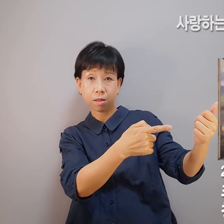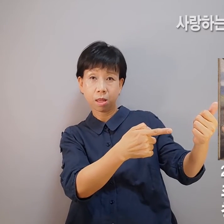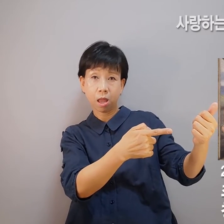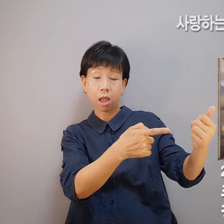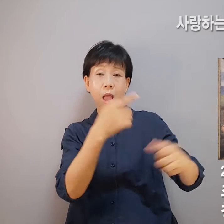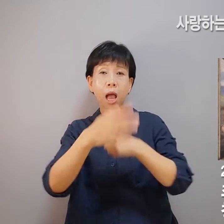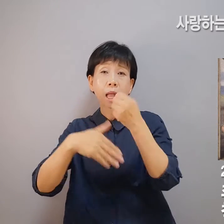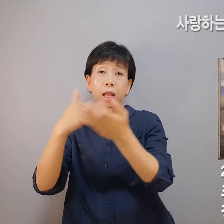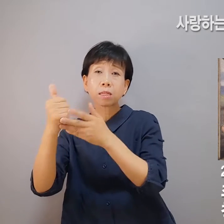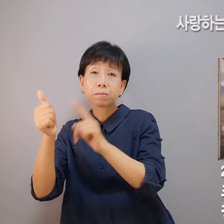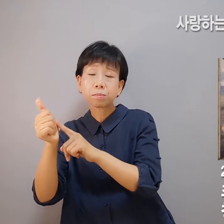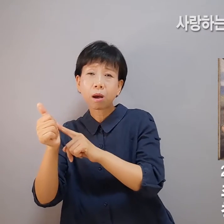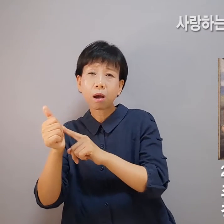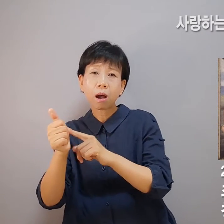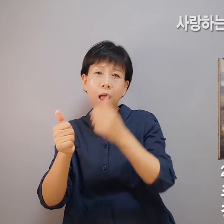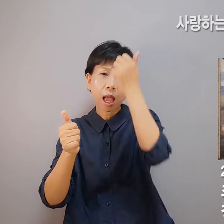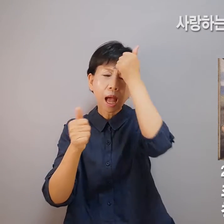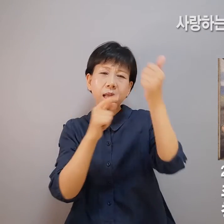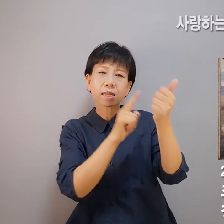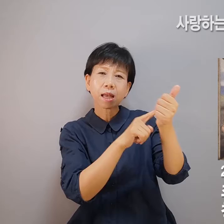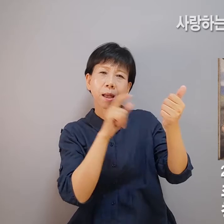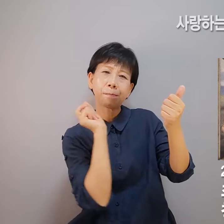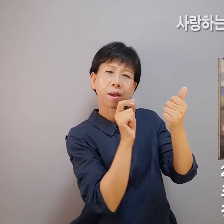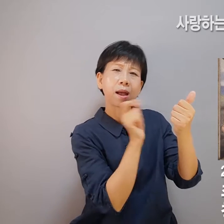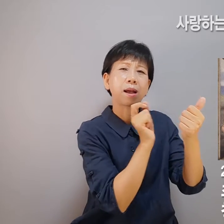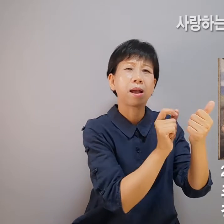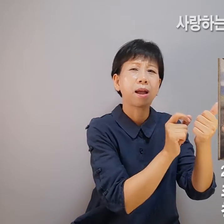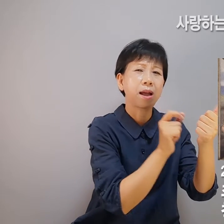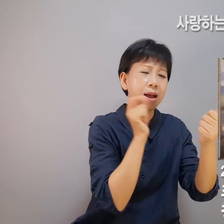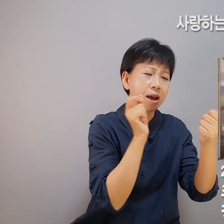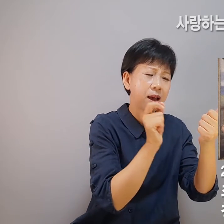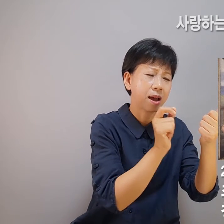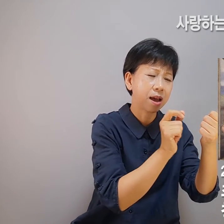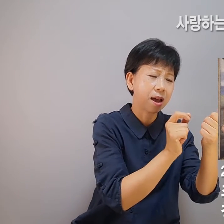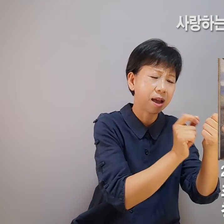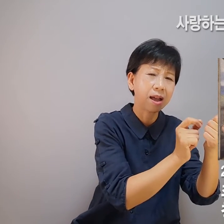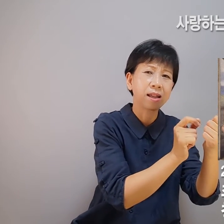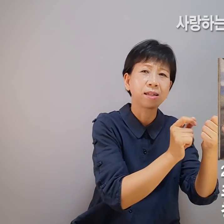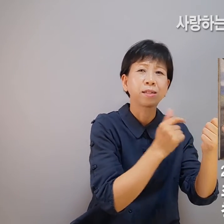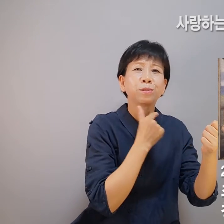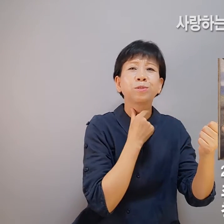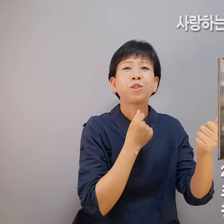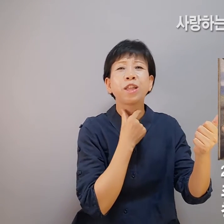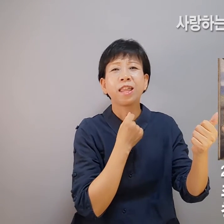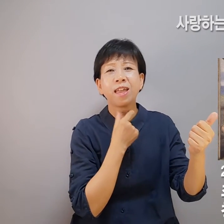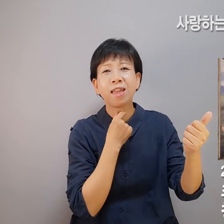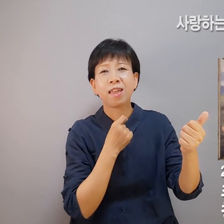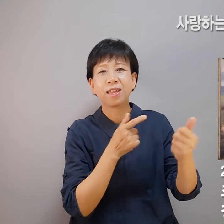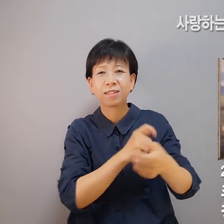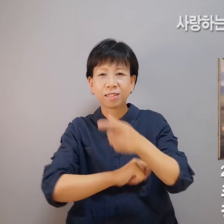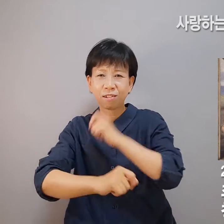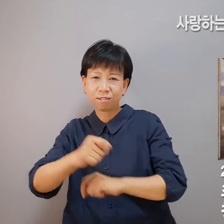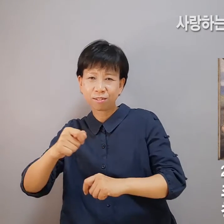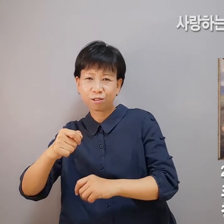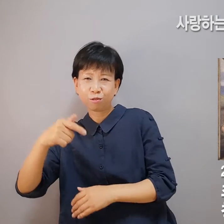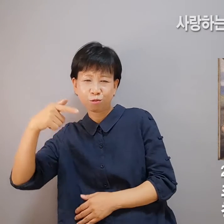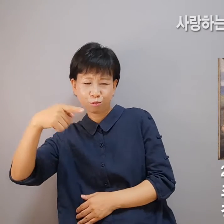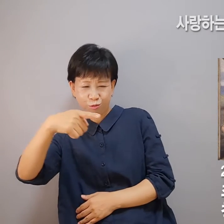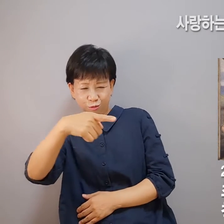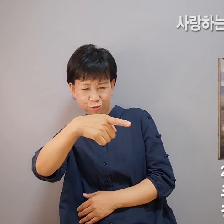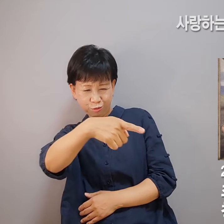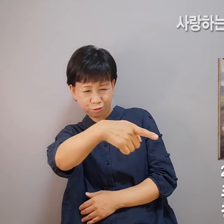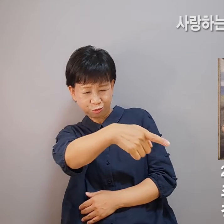다하고 있는데 아담은 좀 자세가 느긋해 보이기도 합니다. 물론 이 그림을